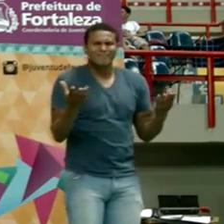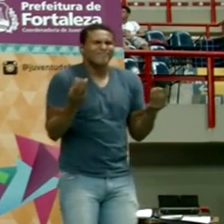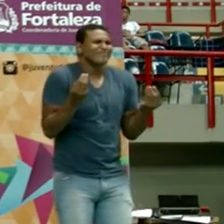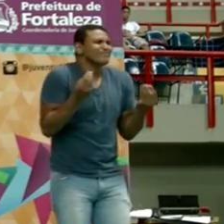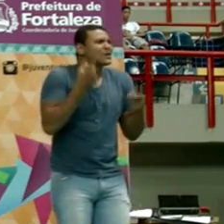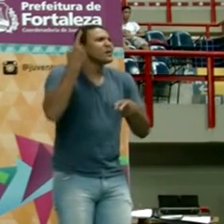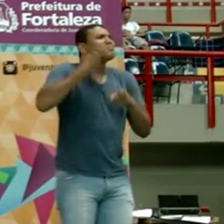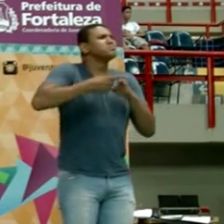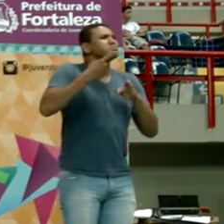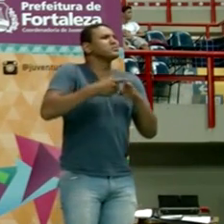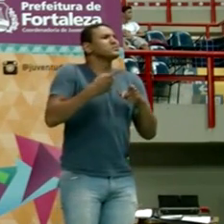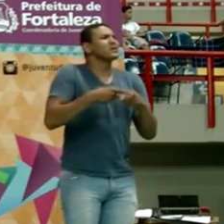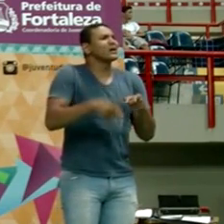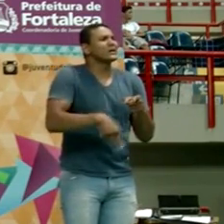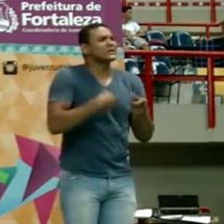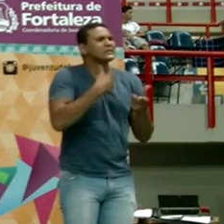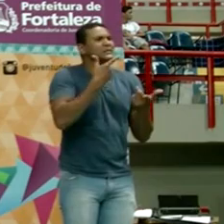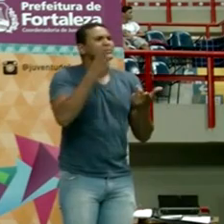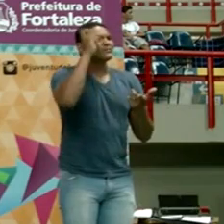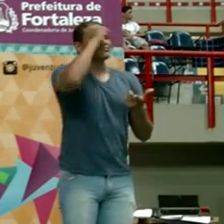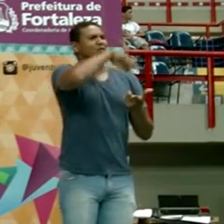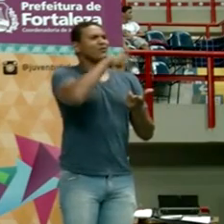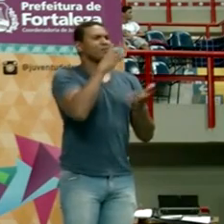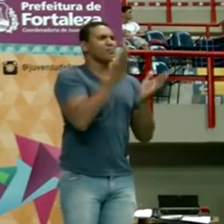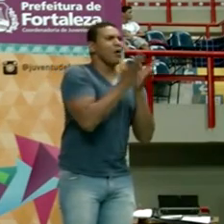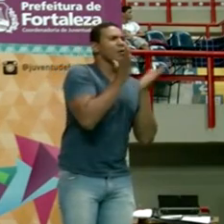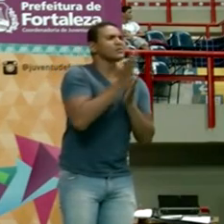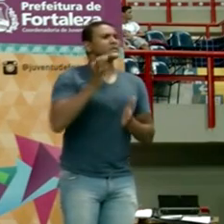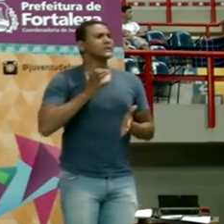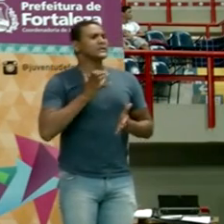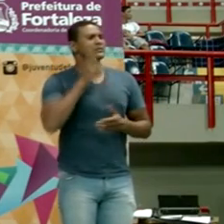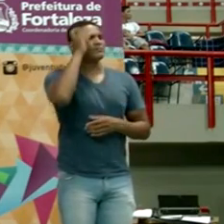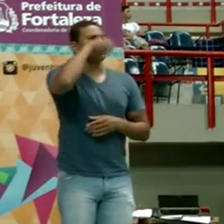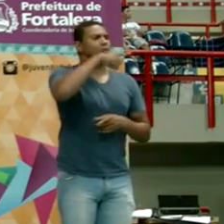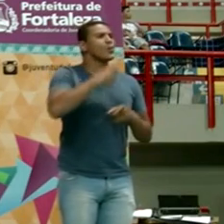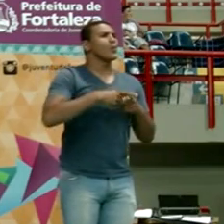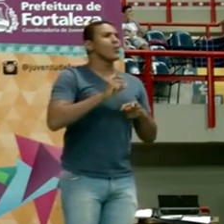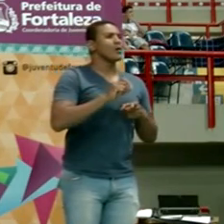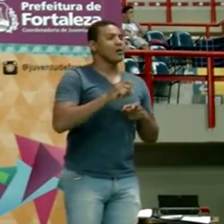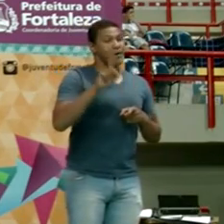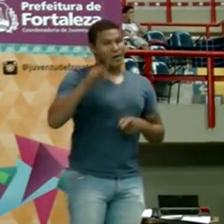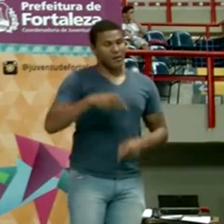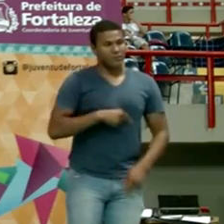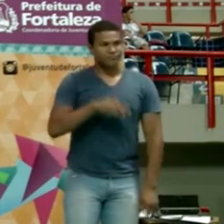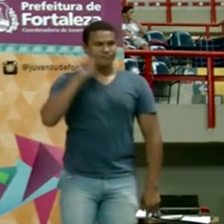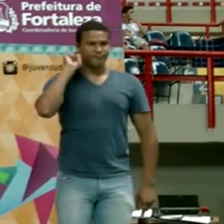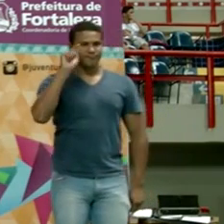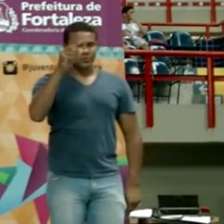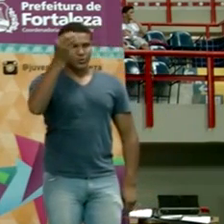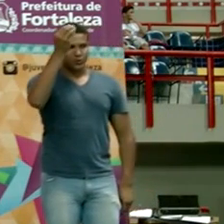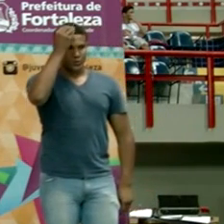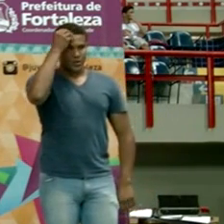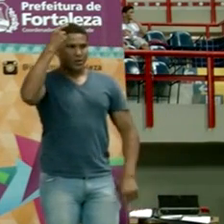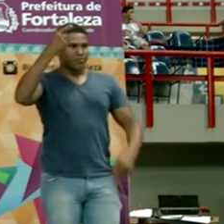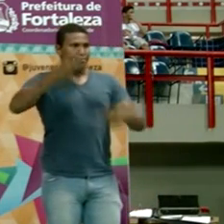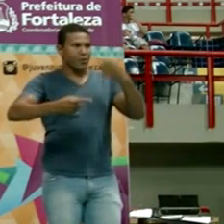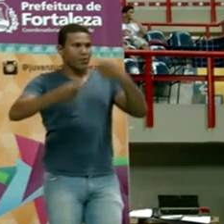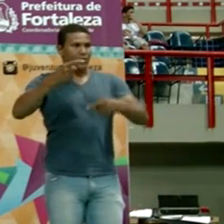das desigualdades do Brasil? É a política. Ou seja, a causa é